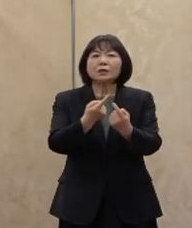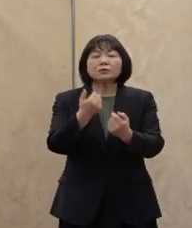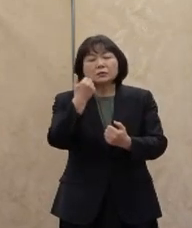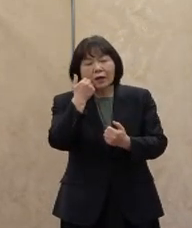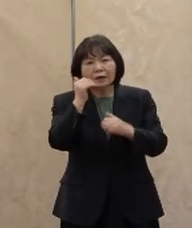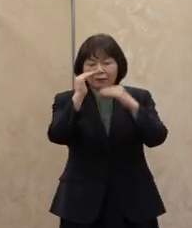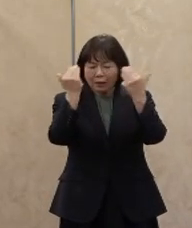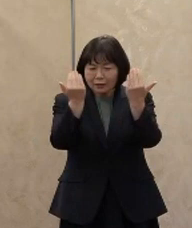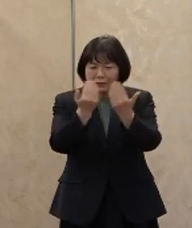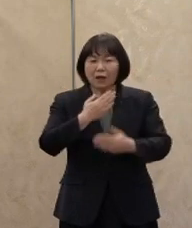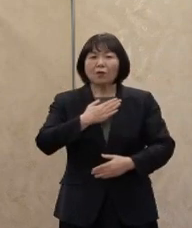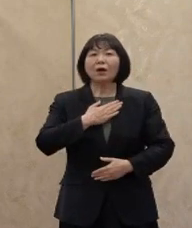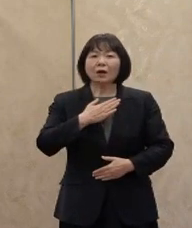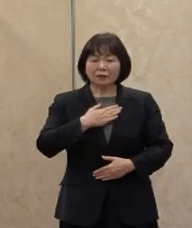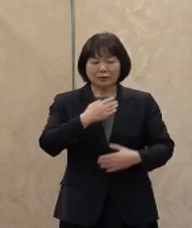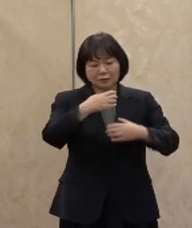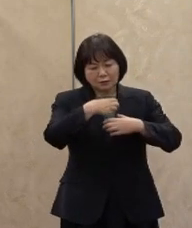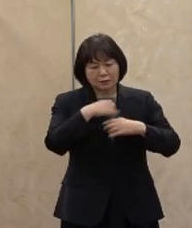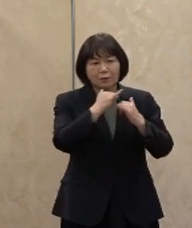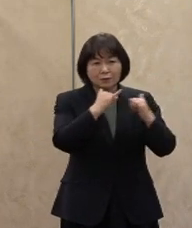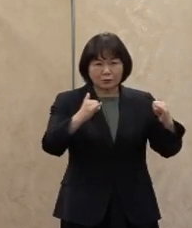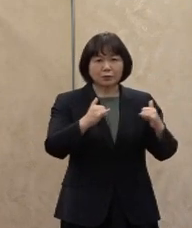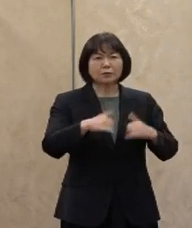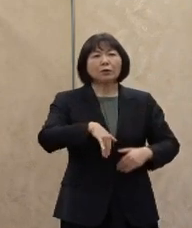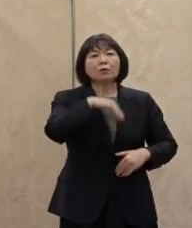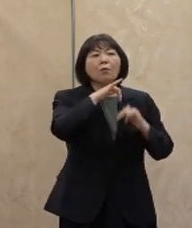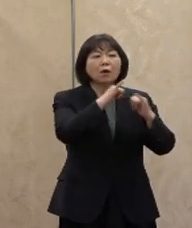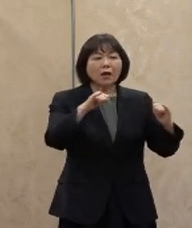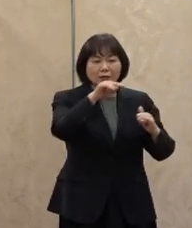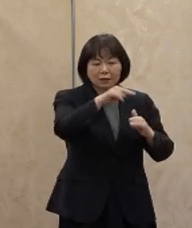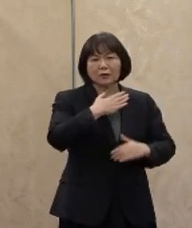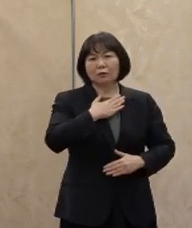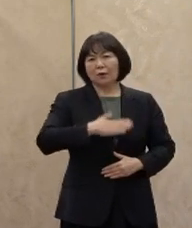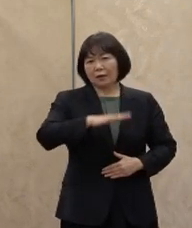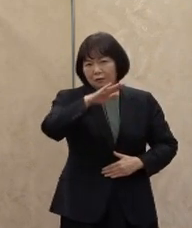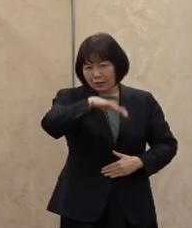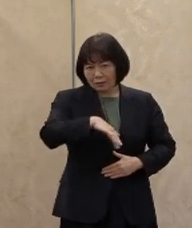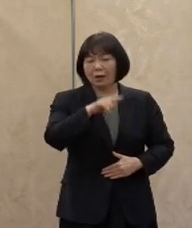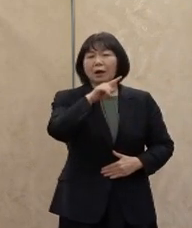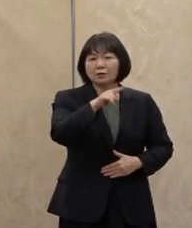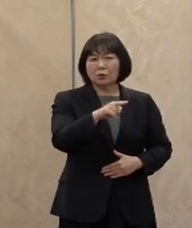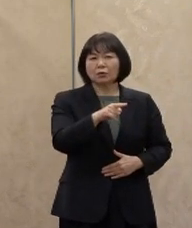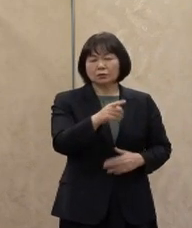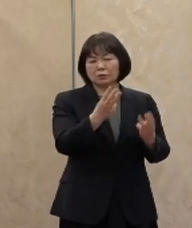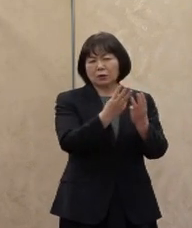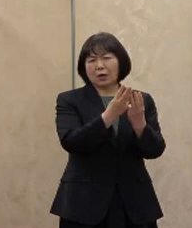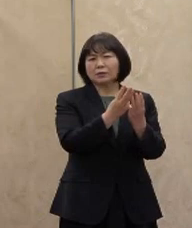きてますし、リスクグループっていうのは見えてきてます。高齢者の方にやっぱり大きく偏っ